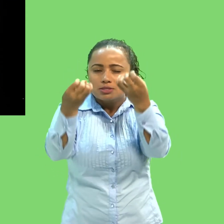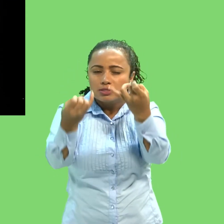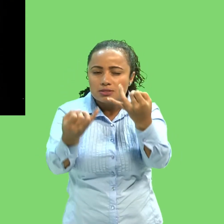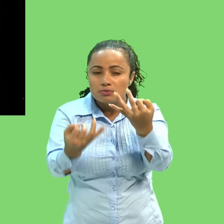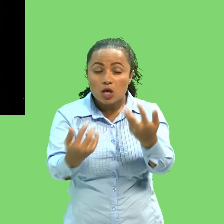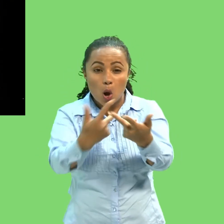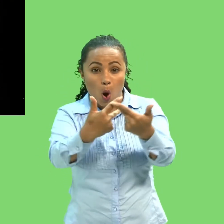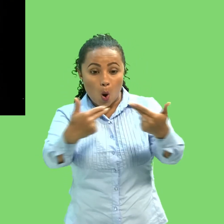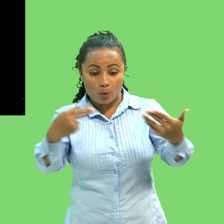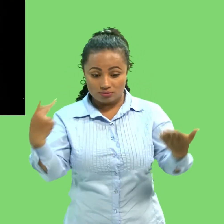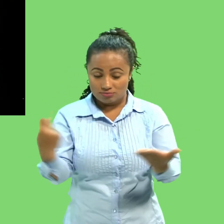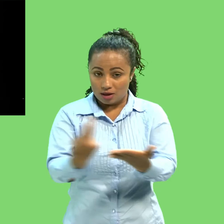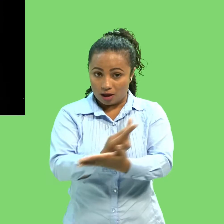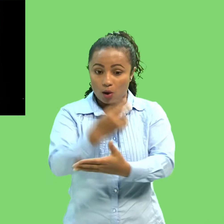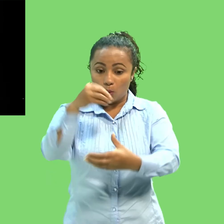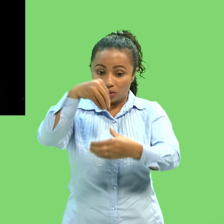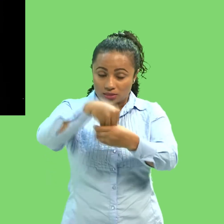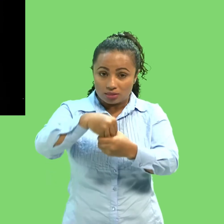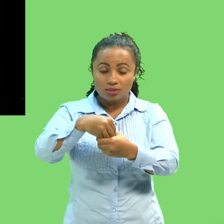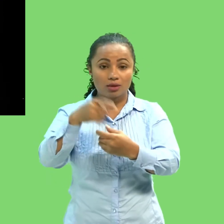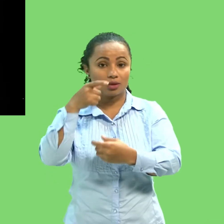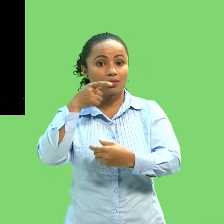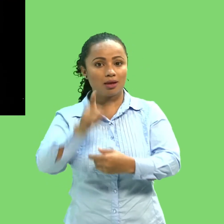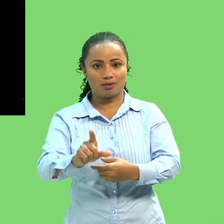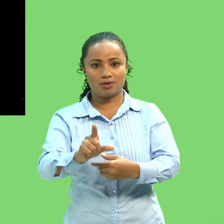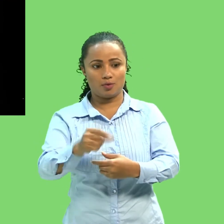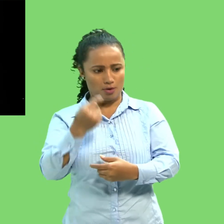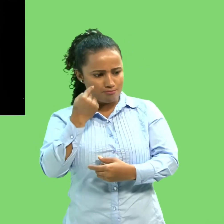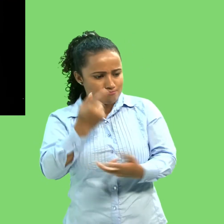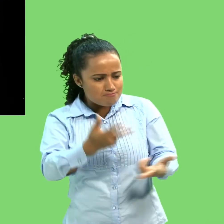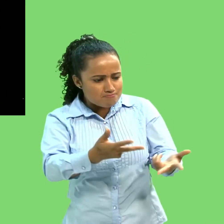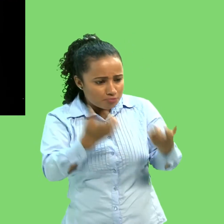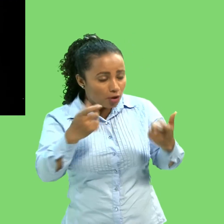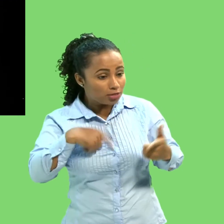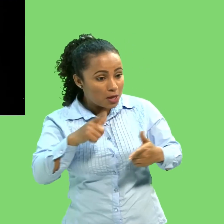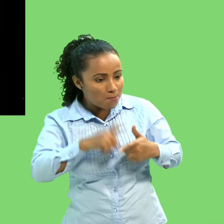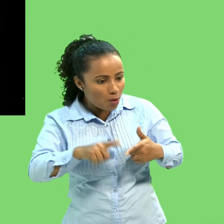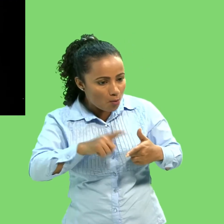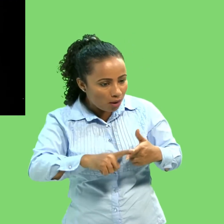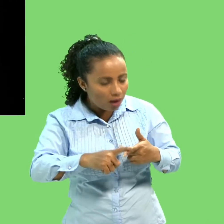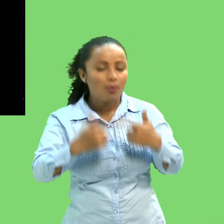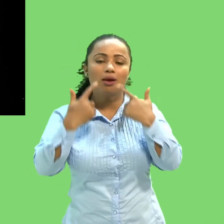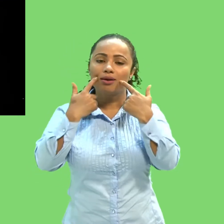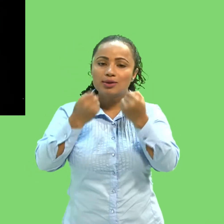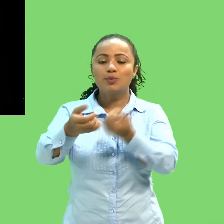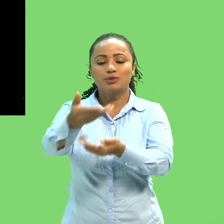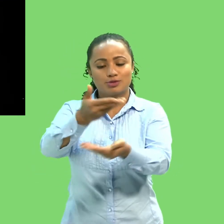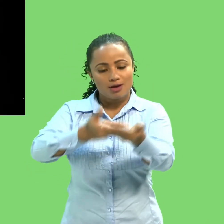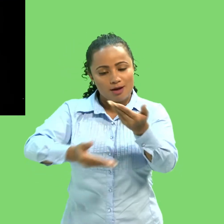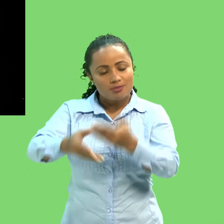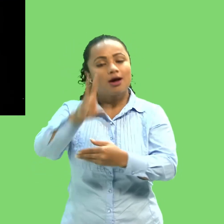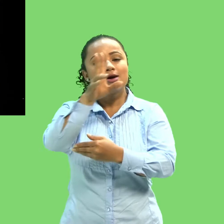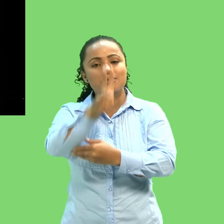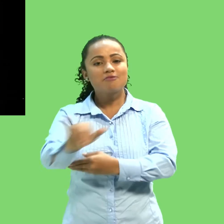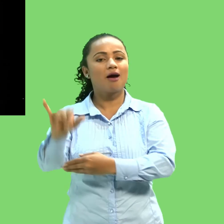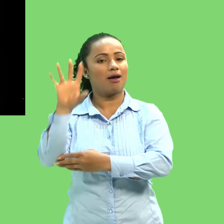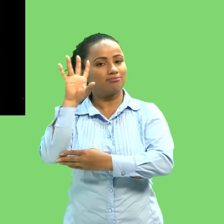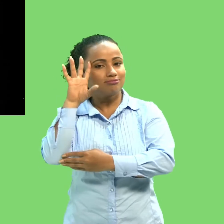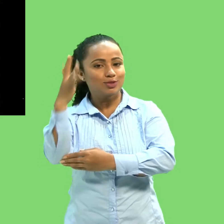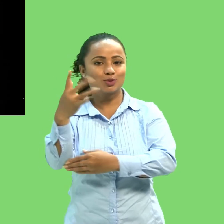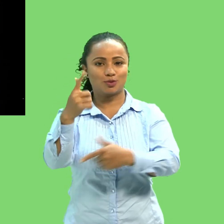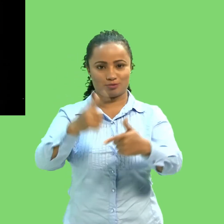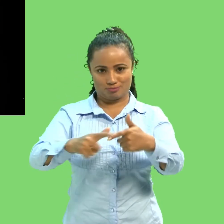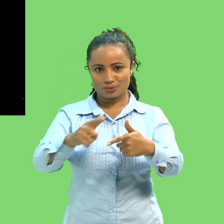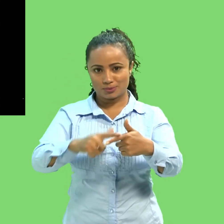fenômenos da língua versus solucionar problemas. Mais uma vez, já vimos isso anteriormente, né? Então vai ter lá, nós vamos ter a língua